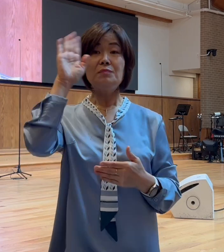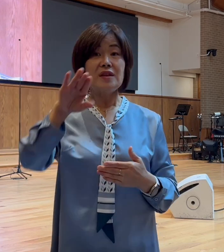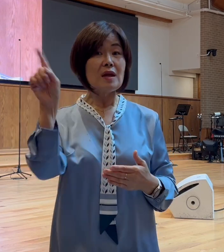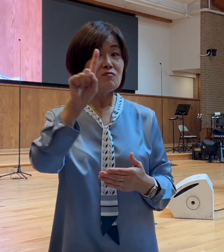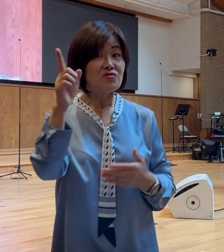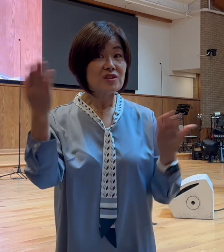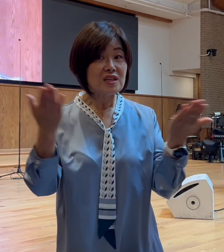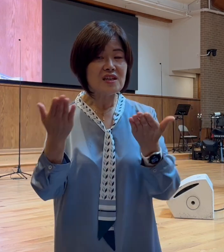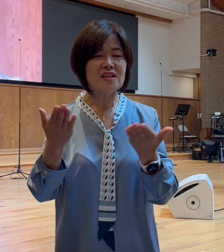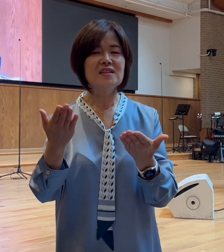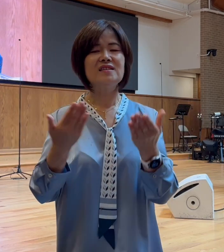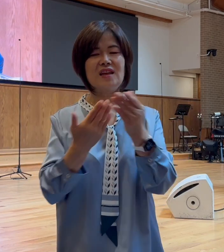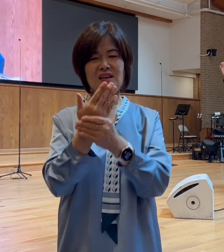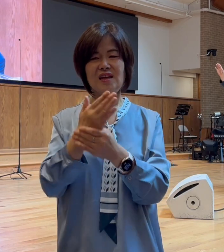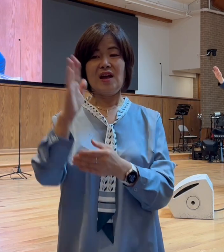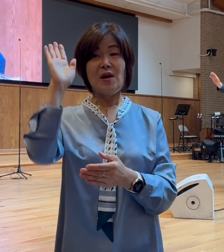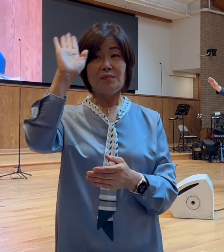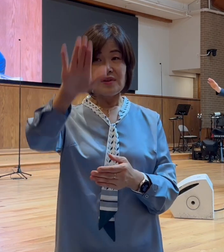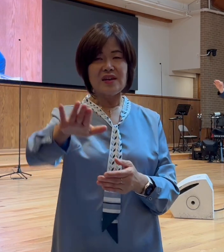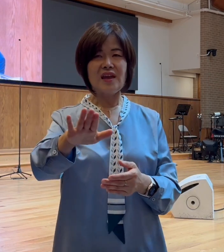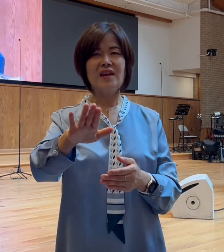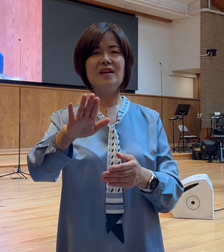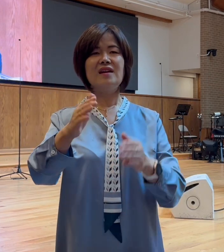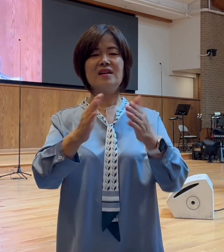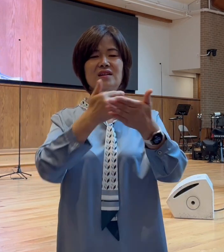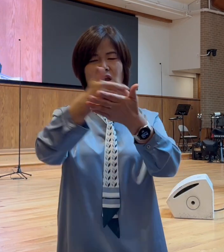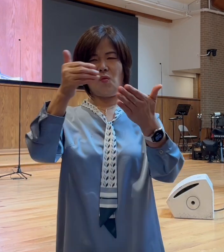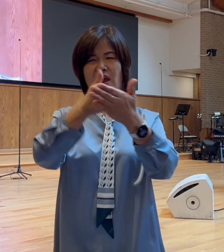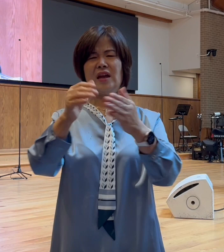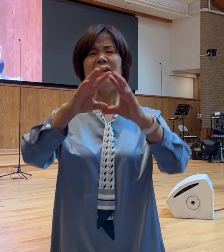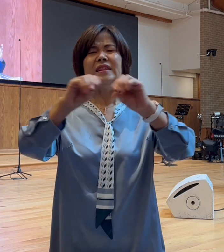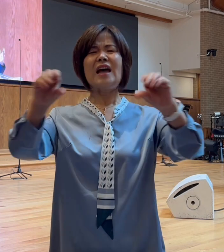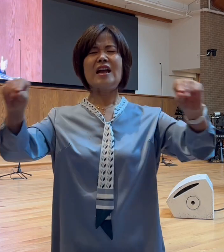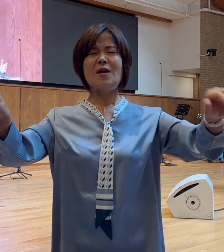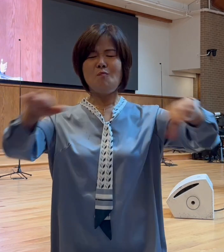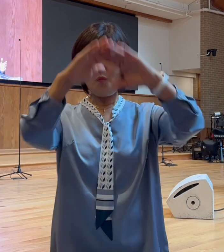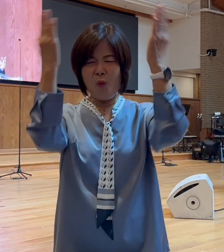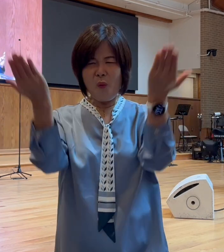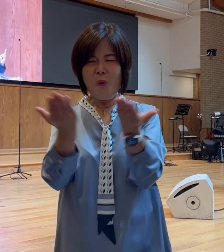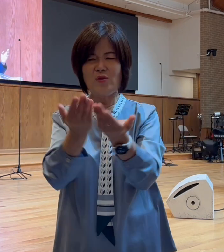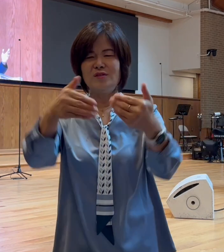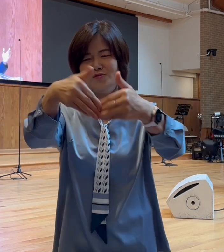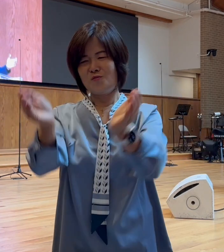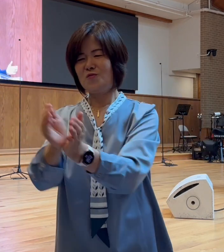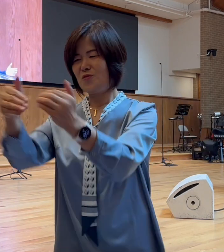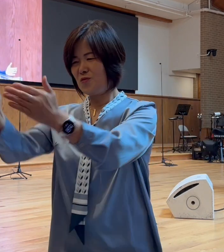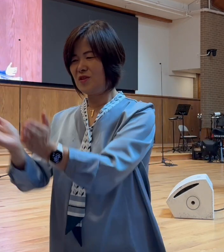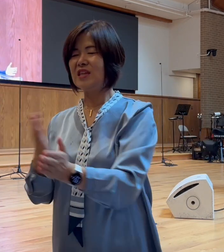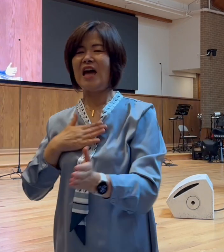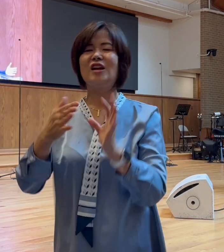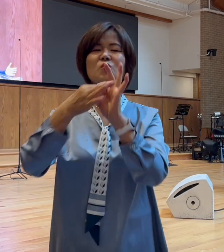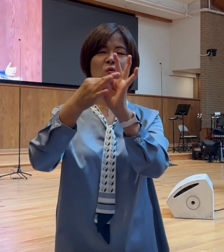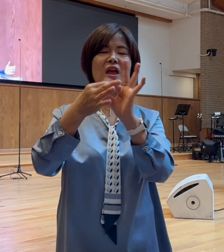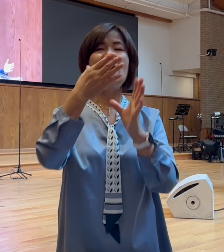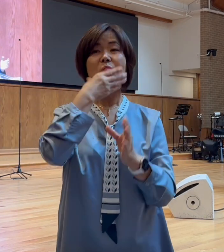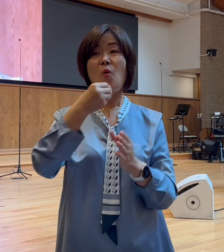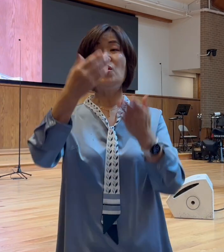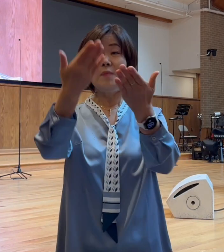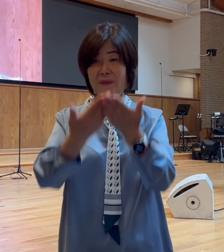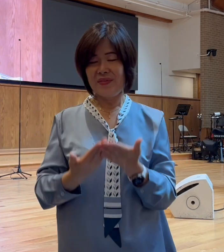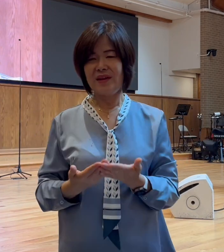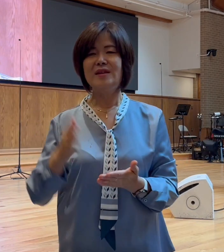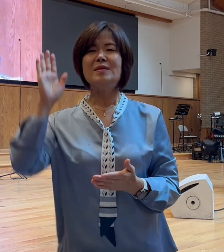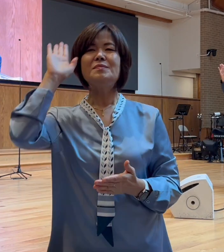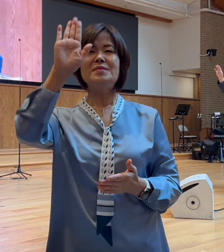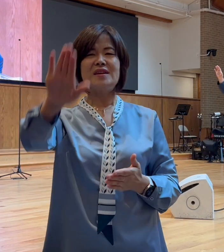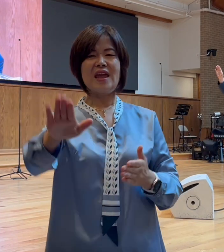일이 발생하냐면 미래 청사진이 뭐냐면 땅의 모든 족속이 너를 통해 복을 받는다라고 하는